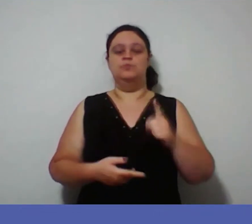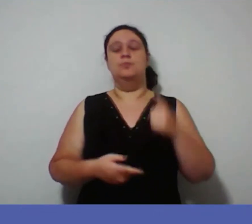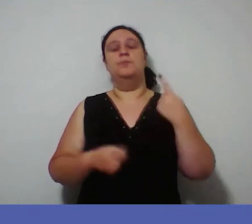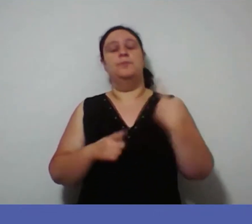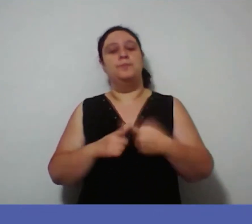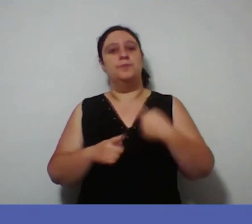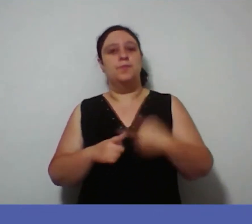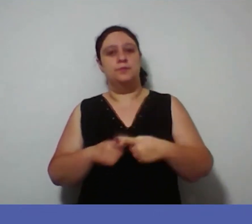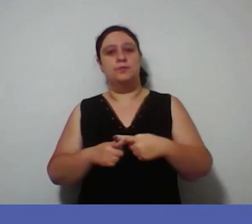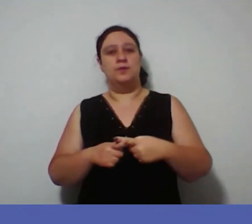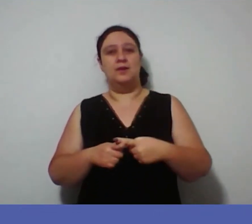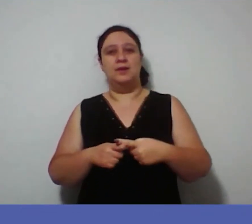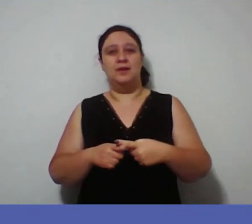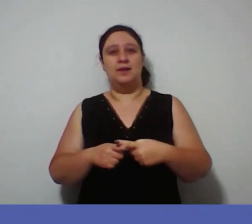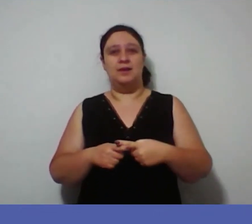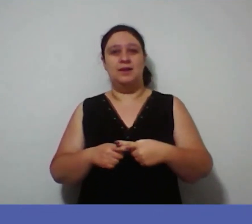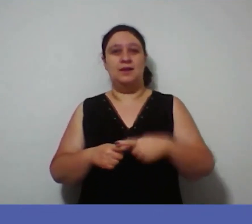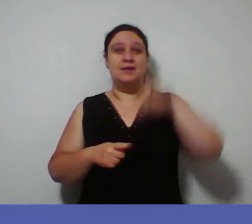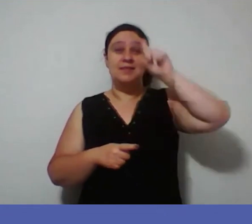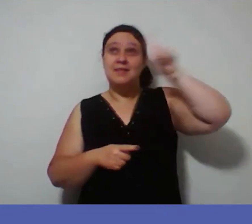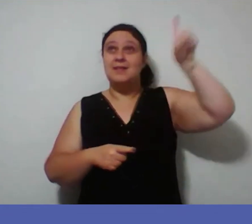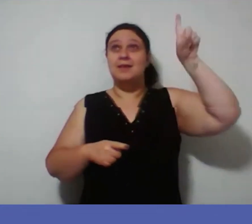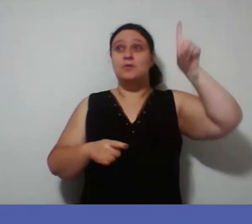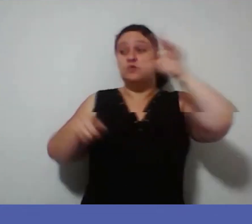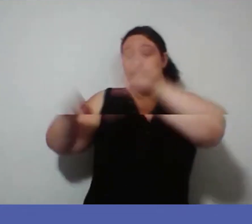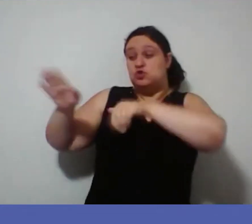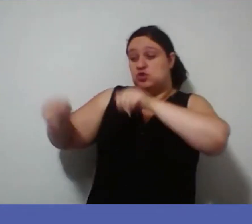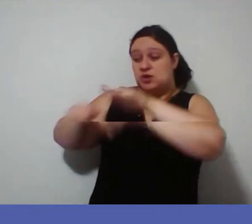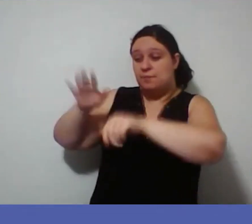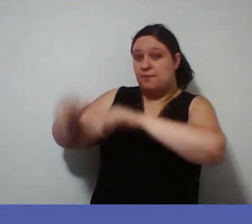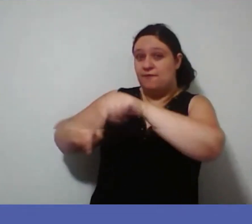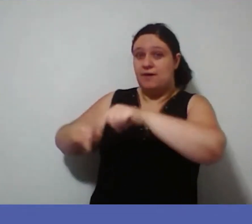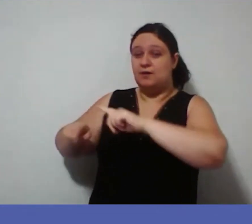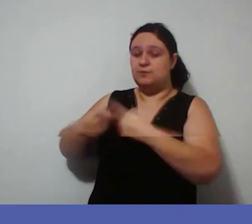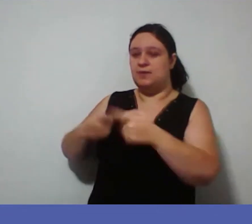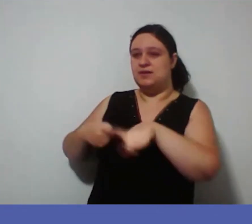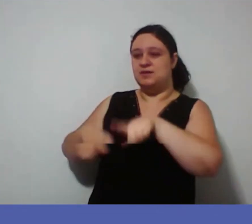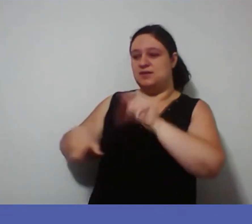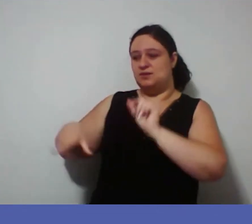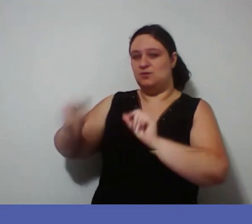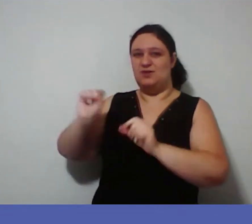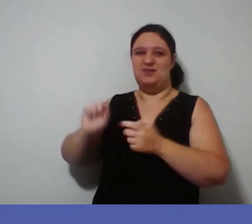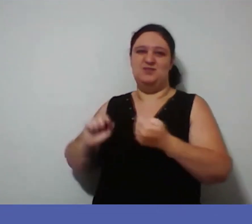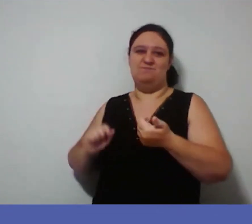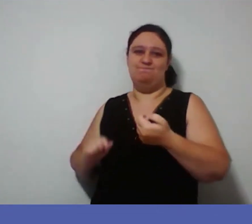serão chamados, mas poucos escolhidos. Irmãos,